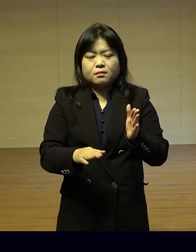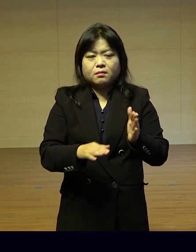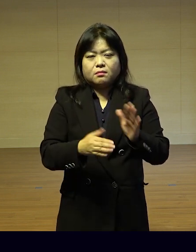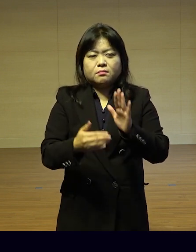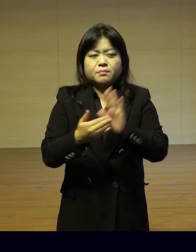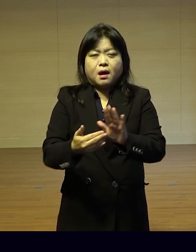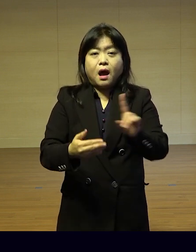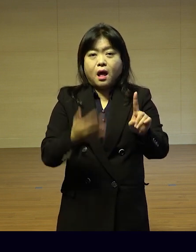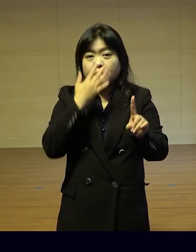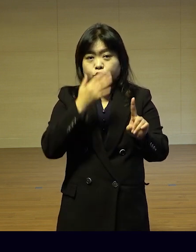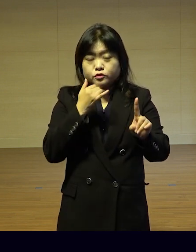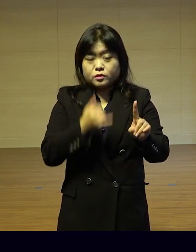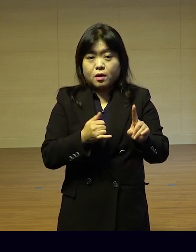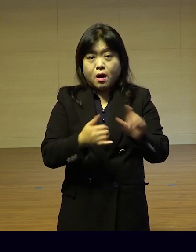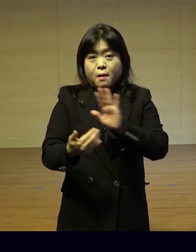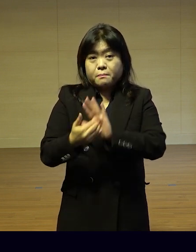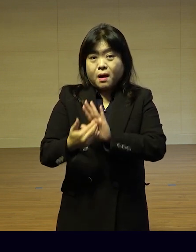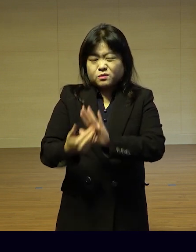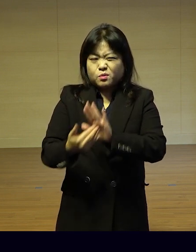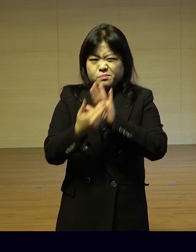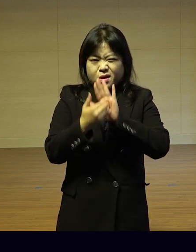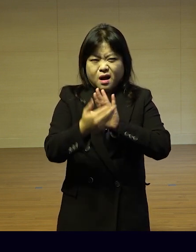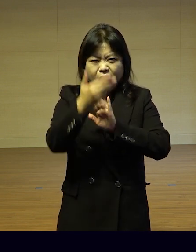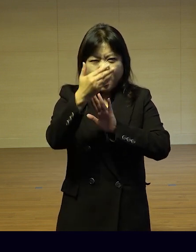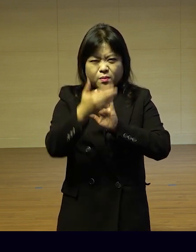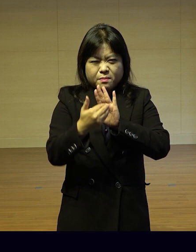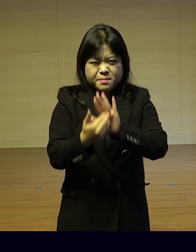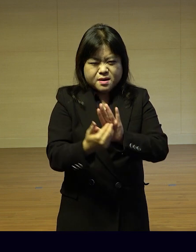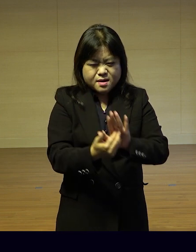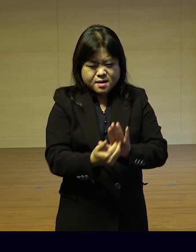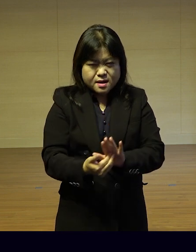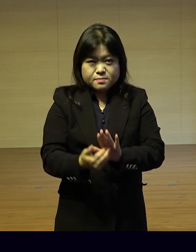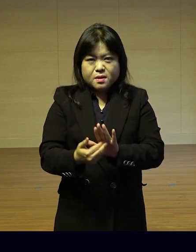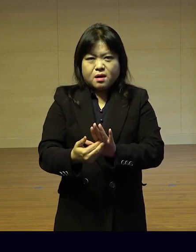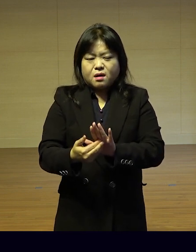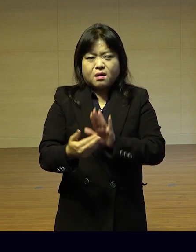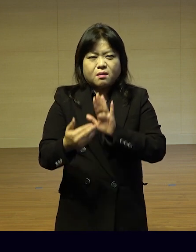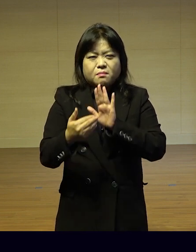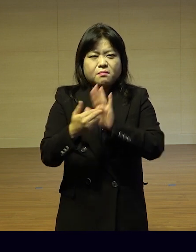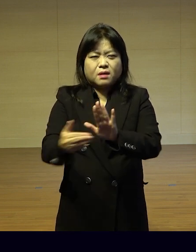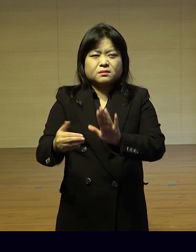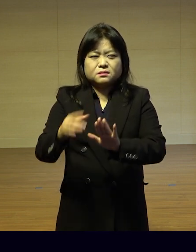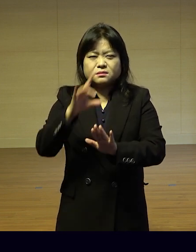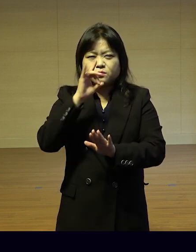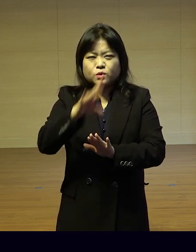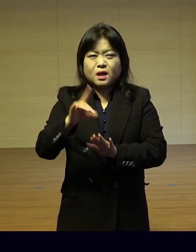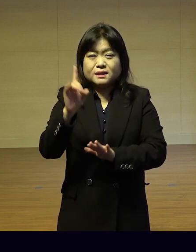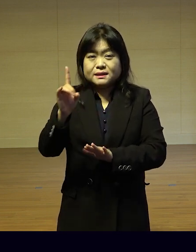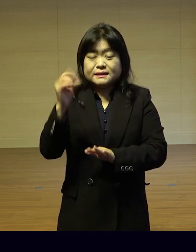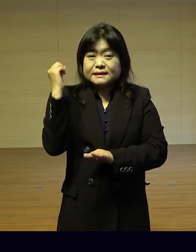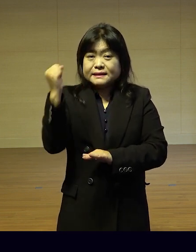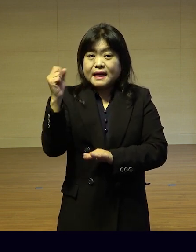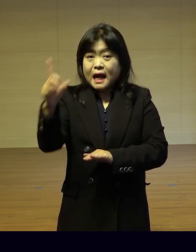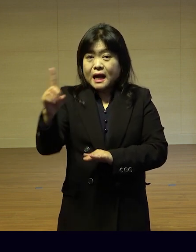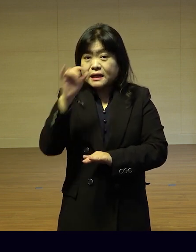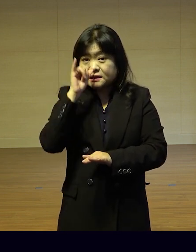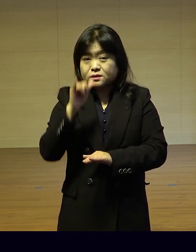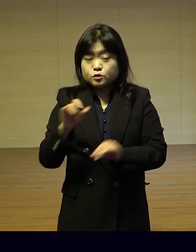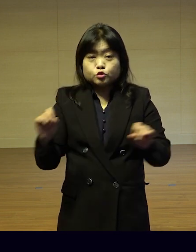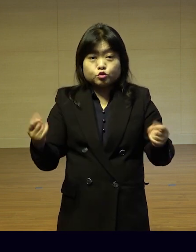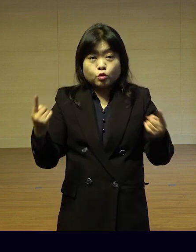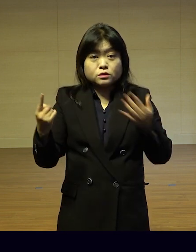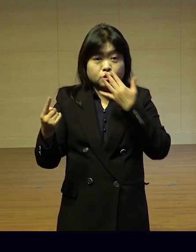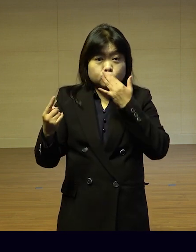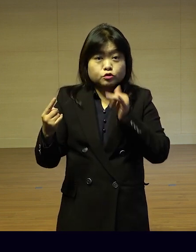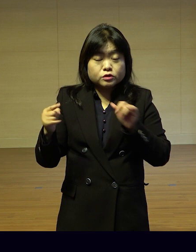마찬가지죠. 9개는 다 막을 수 있는데 막지 못하는 창이 하나 있을 수 있습니다. 그러니까 동시에 그럴 수는 있죠.